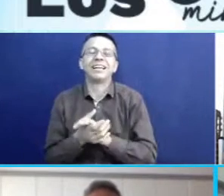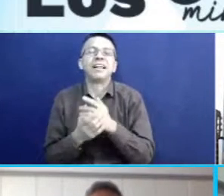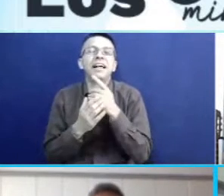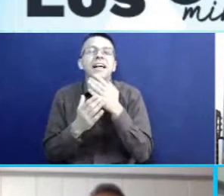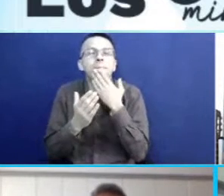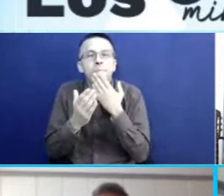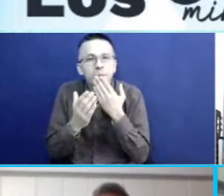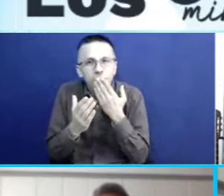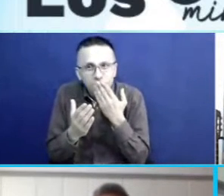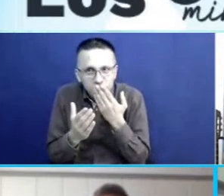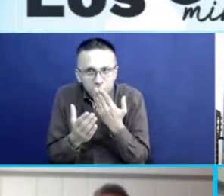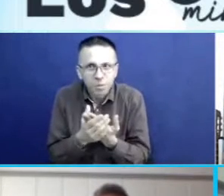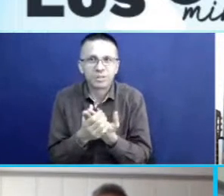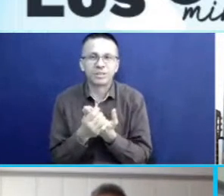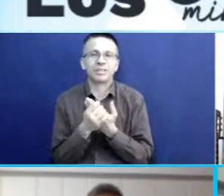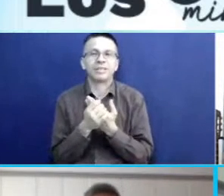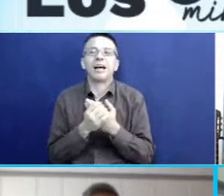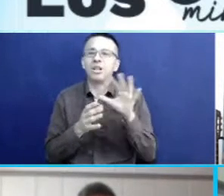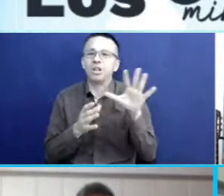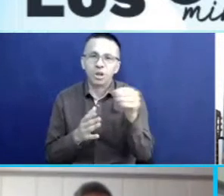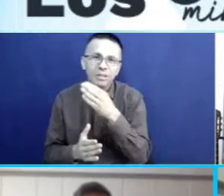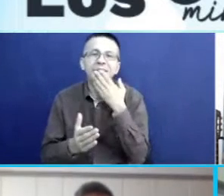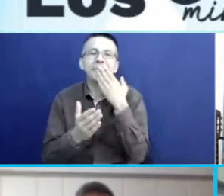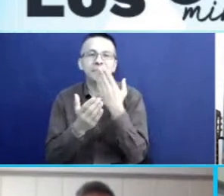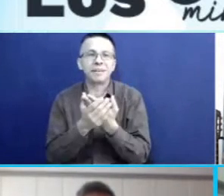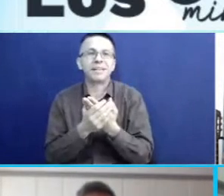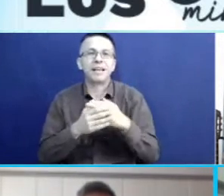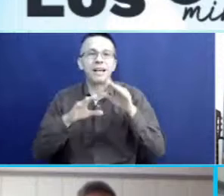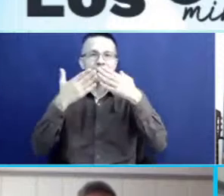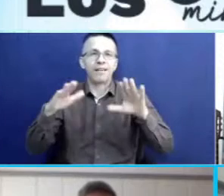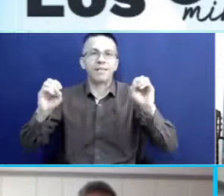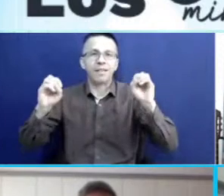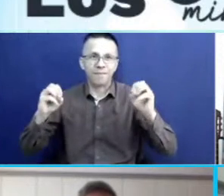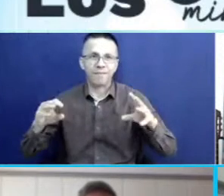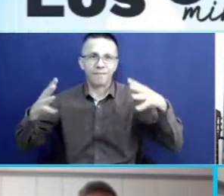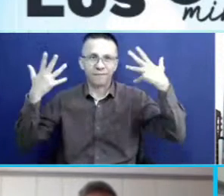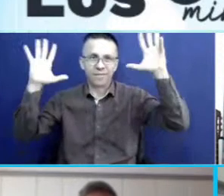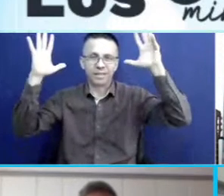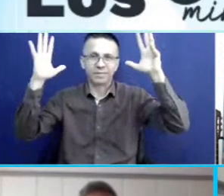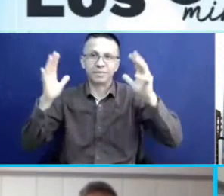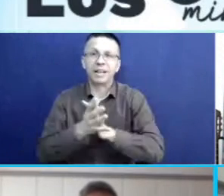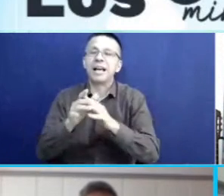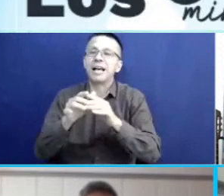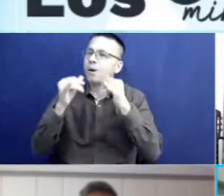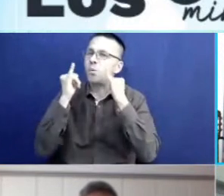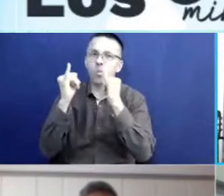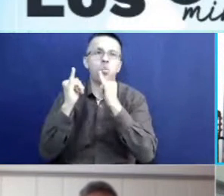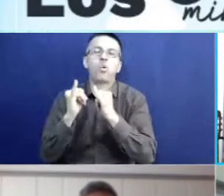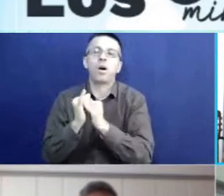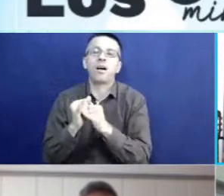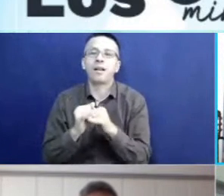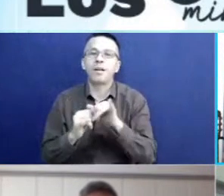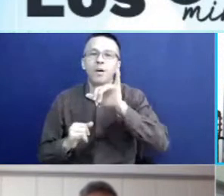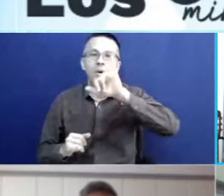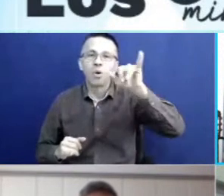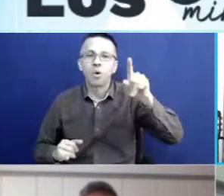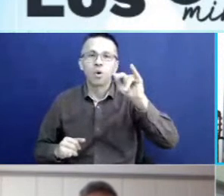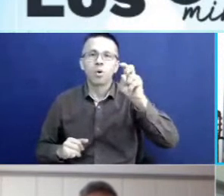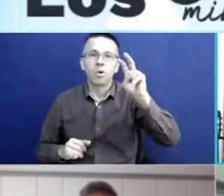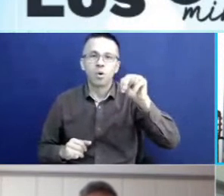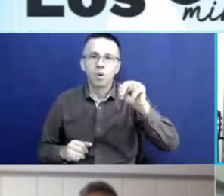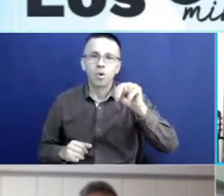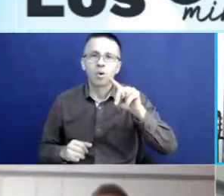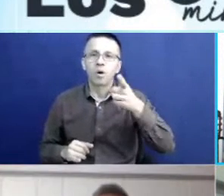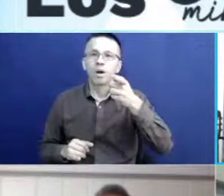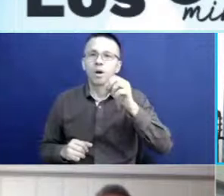mil gracias a todos ustedes. Feliz Navidad. Para usted también, consejero, para el doctor Juan Gonzalo, para